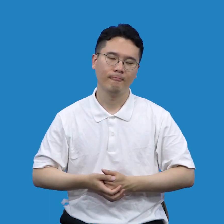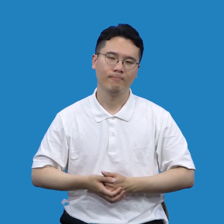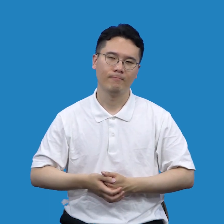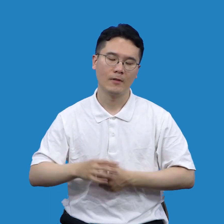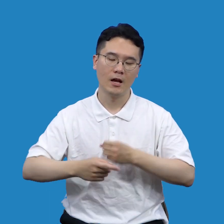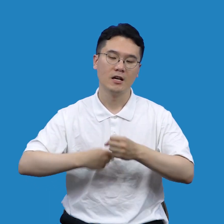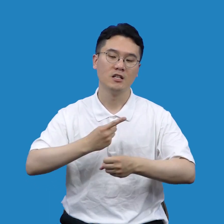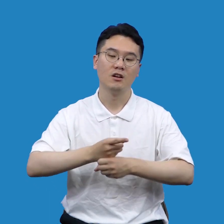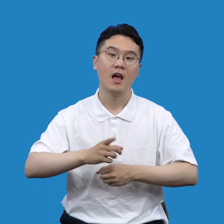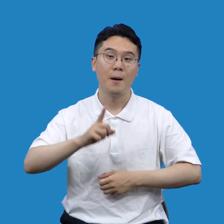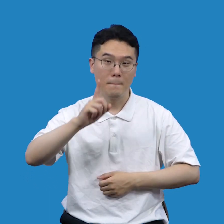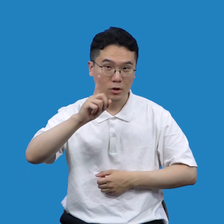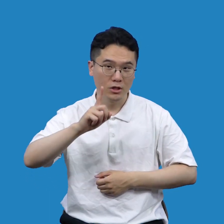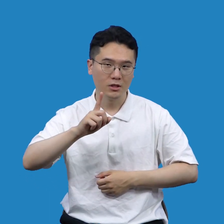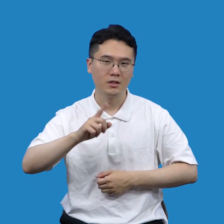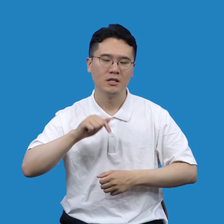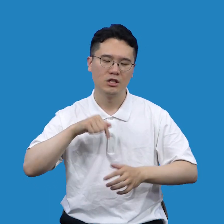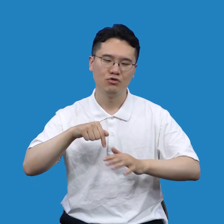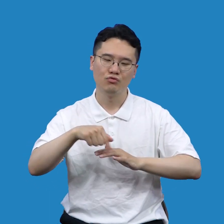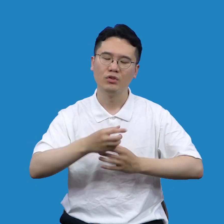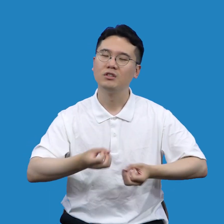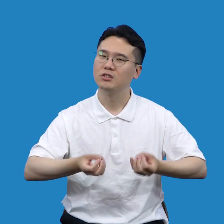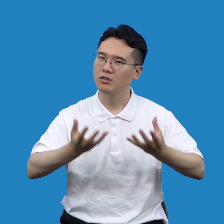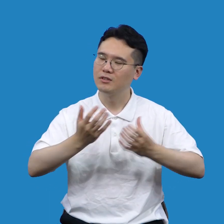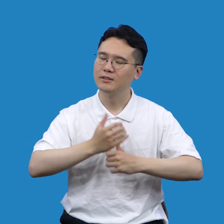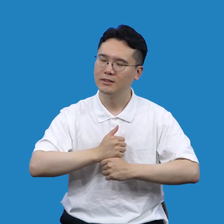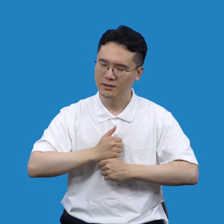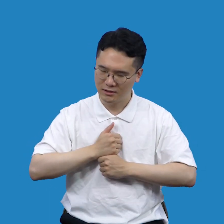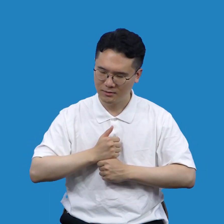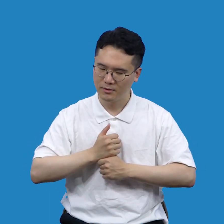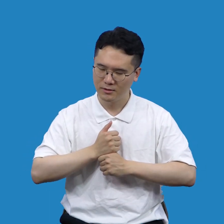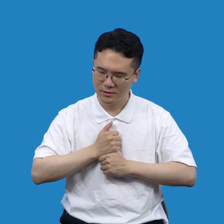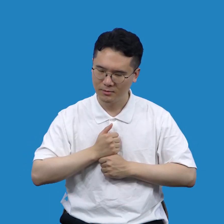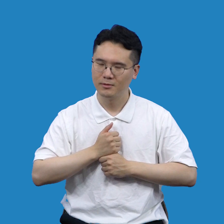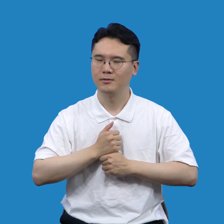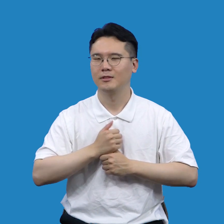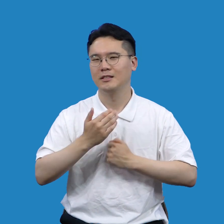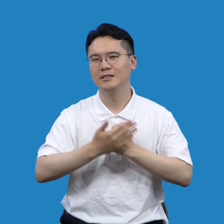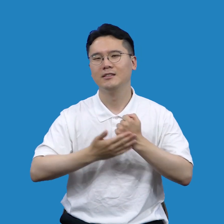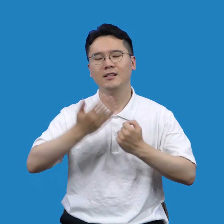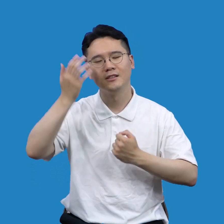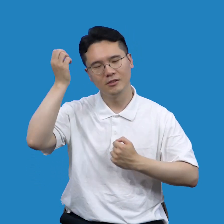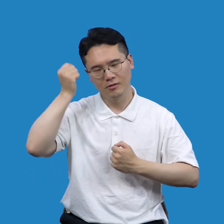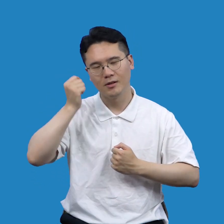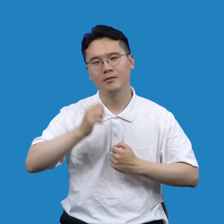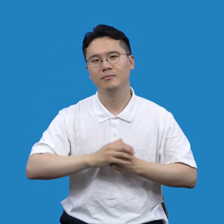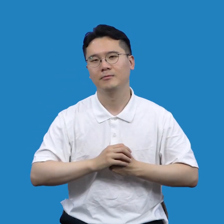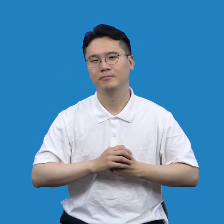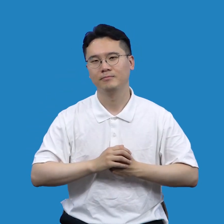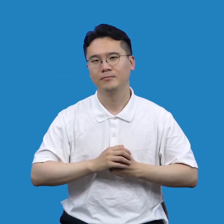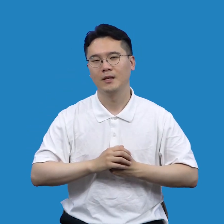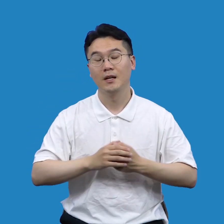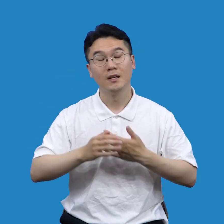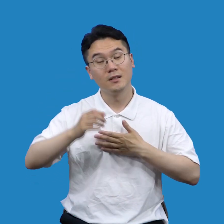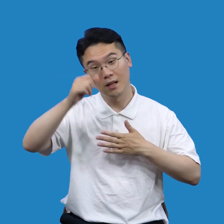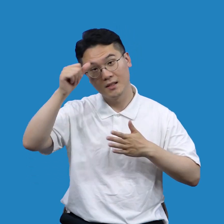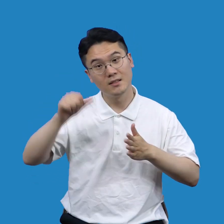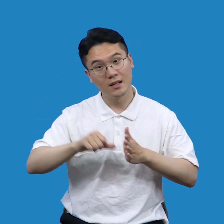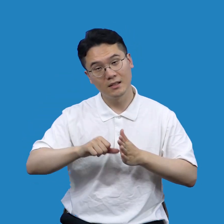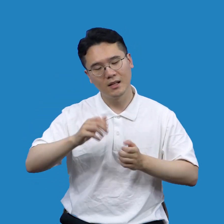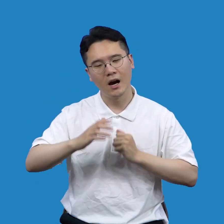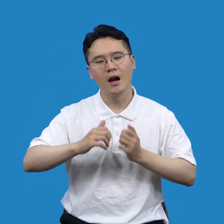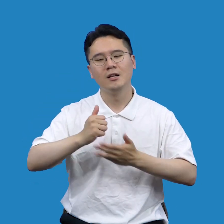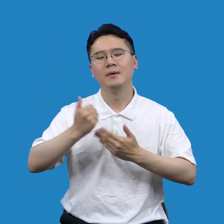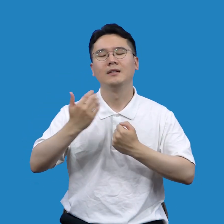1년에 한 번씩은 적어도 이 절기를 지키면서 그 은혜를 다시 일깨우는 거예요. 내 인생은